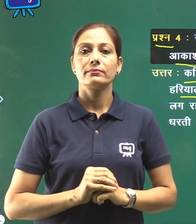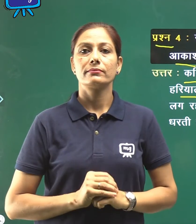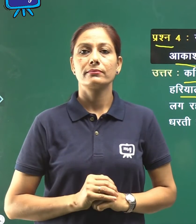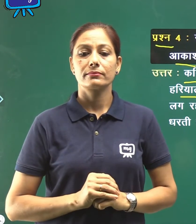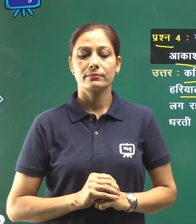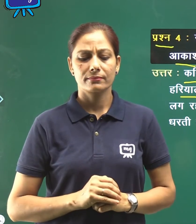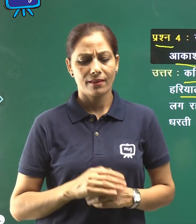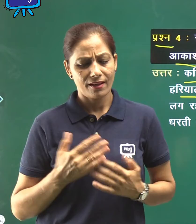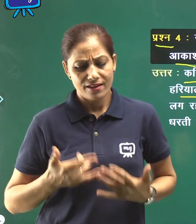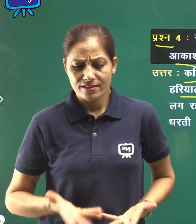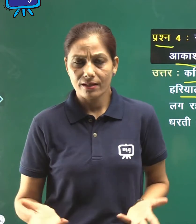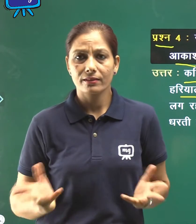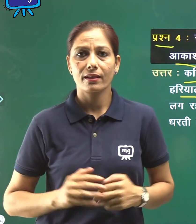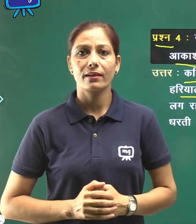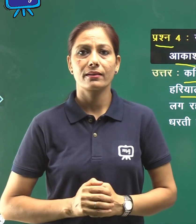ऐसा लगता है